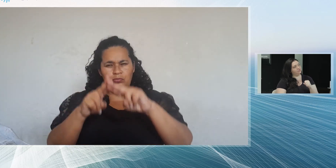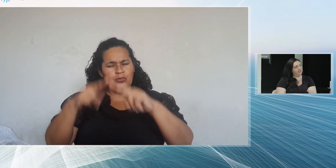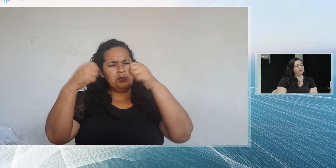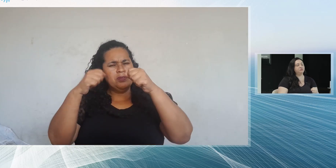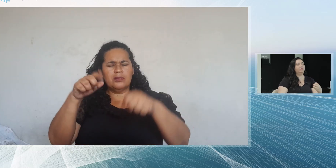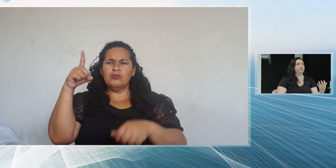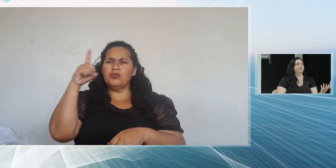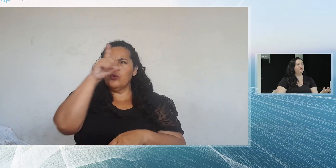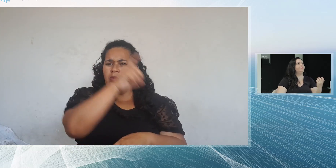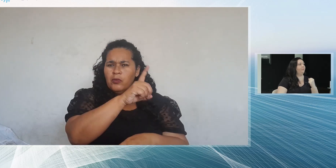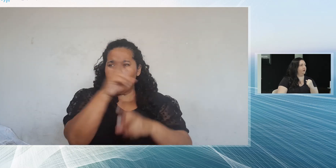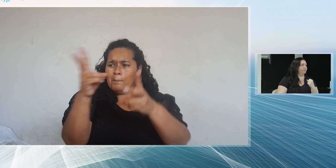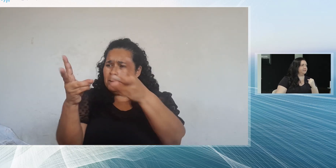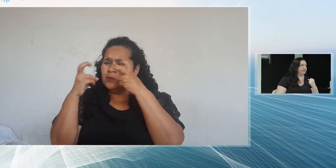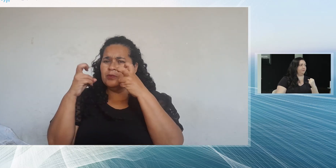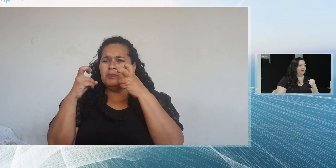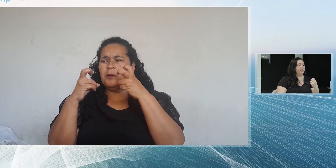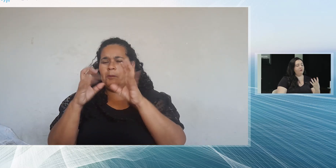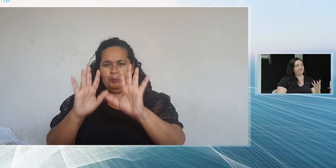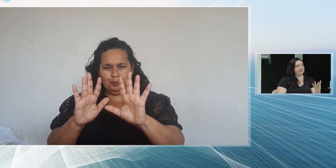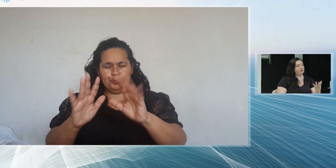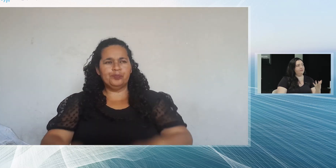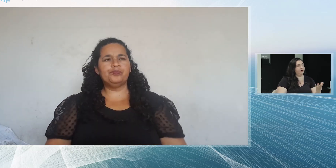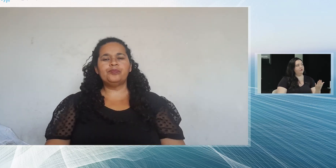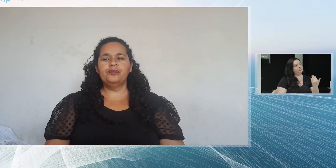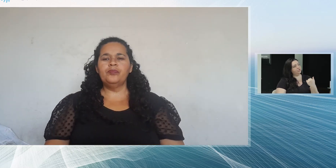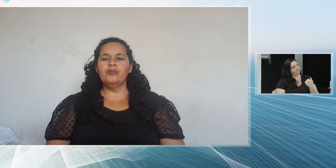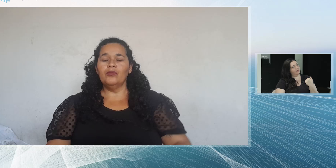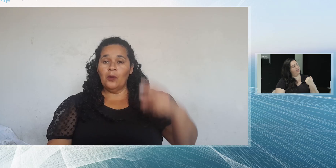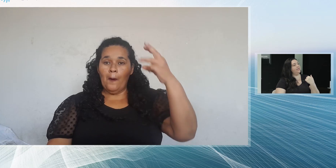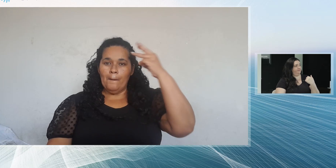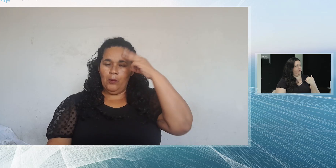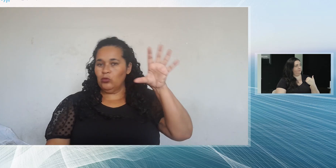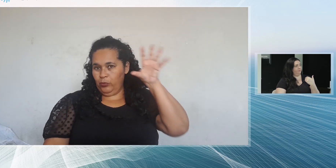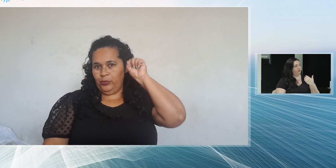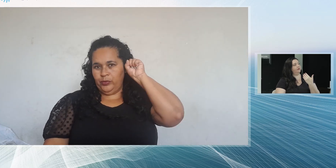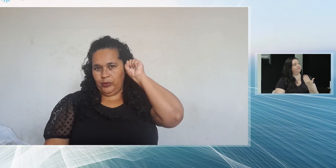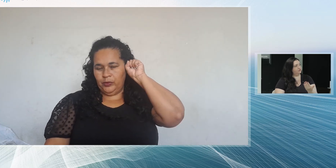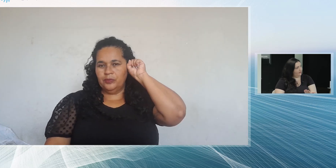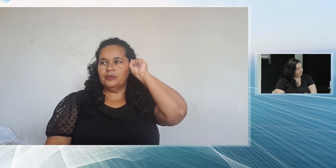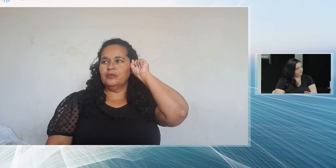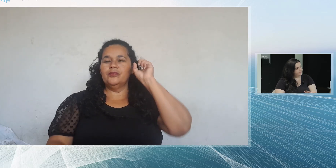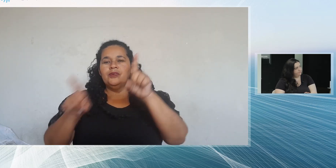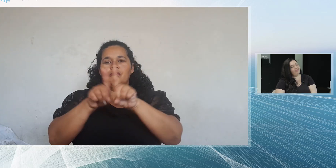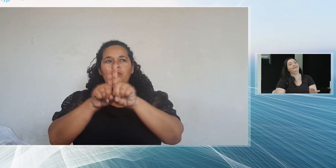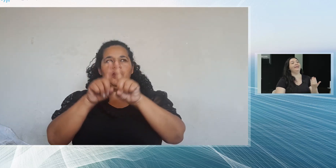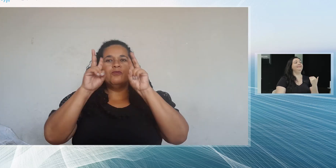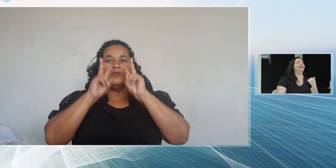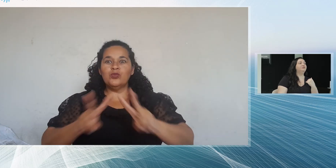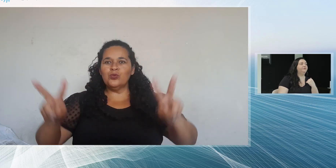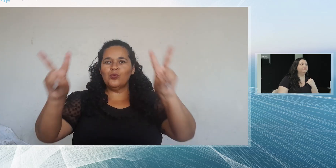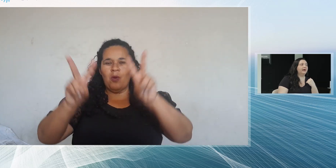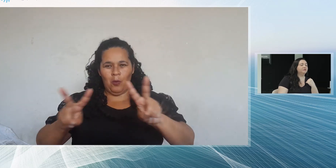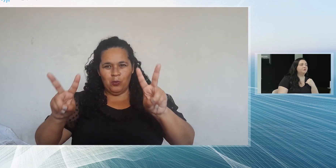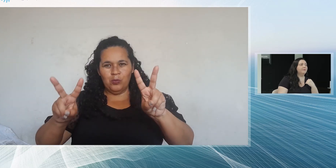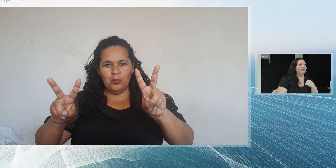ela investiga isso. Quando eu vejo memória, por exemplo, eu avalio memória auditiva e avalio memória visual. Quem